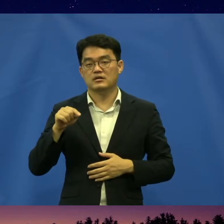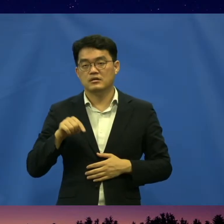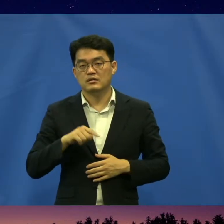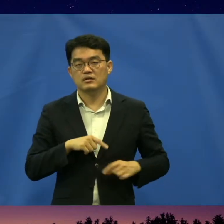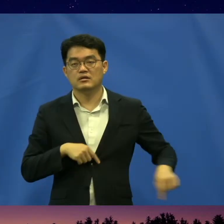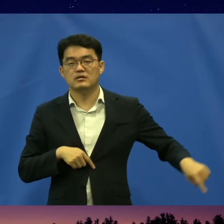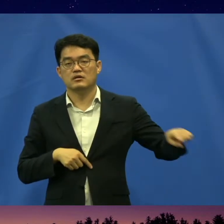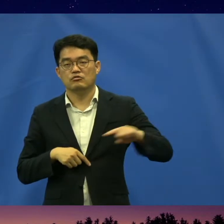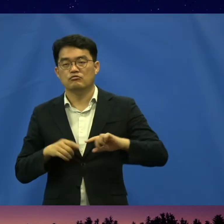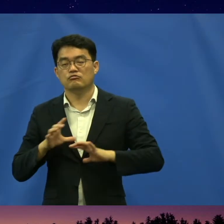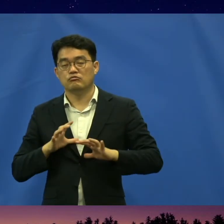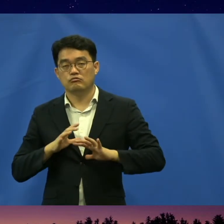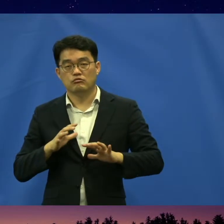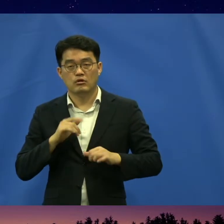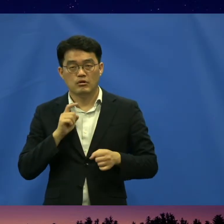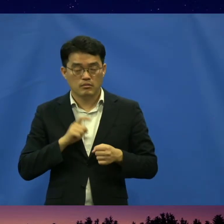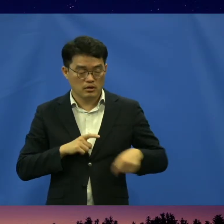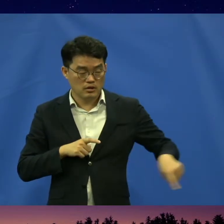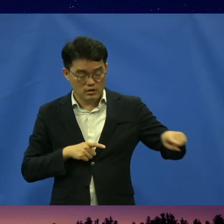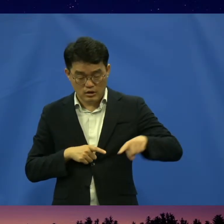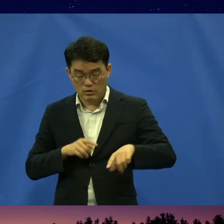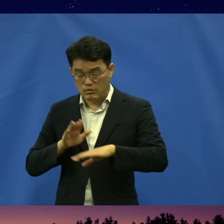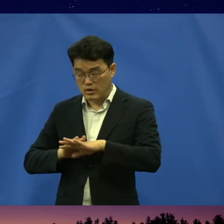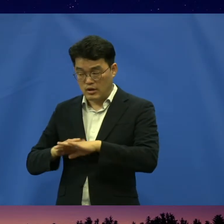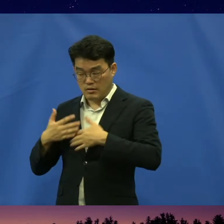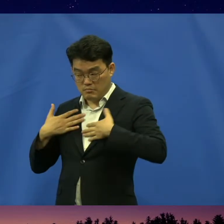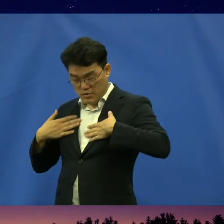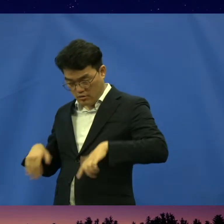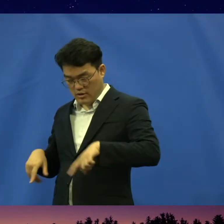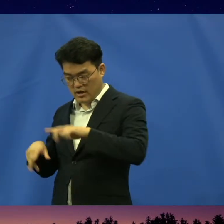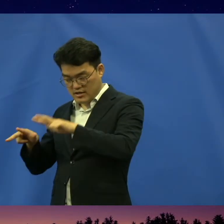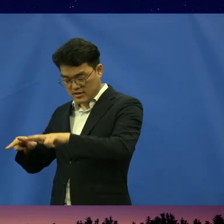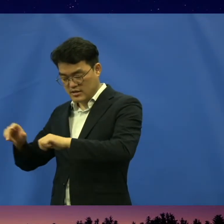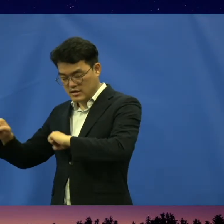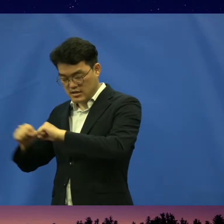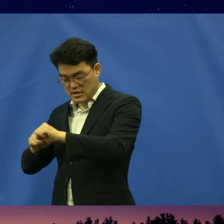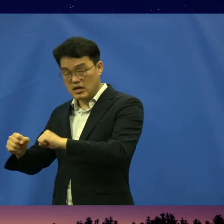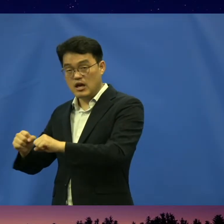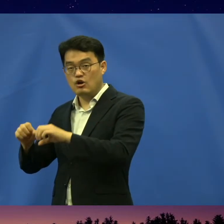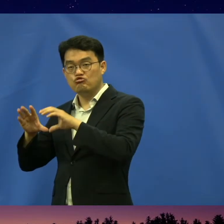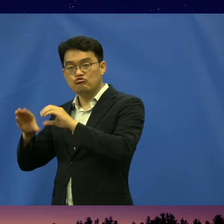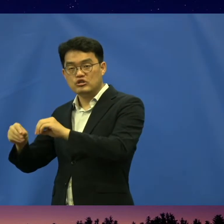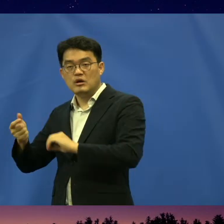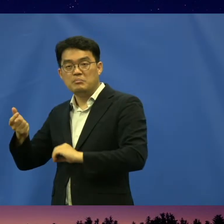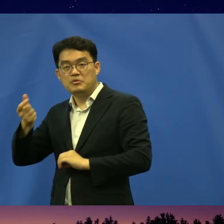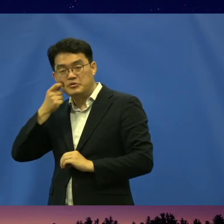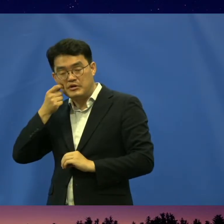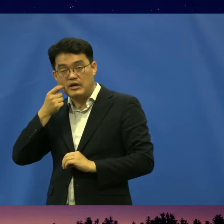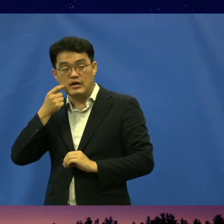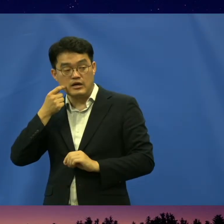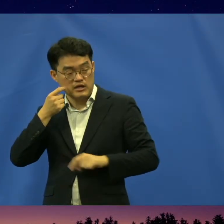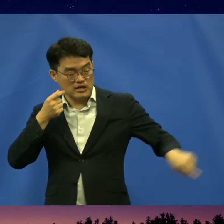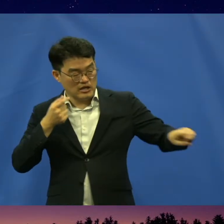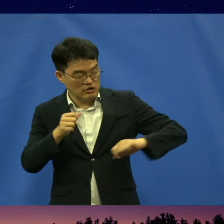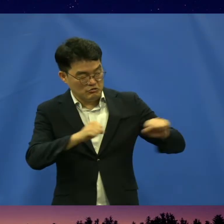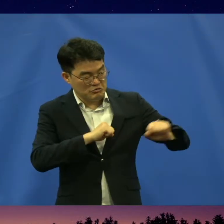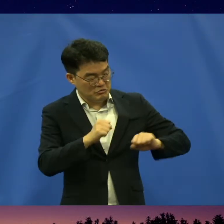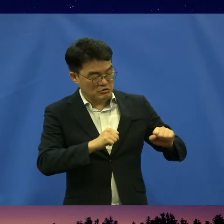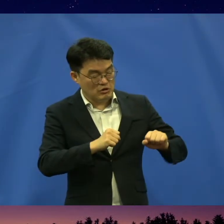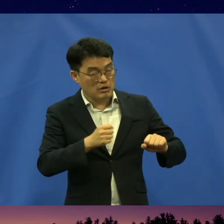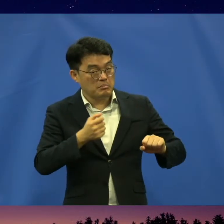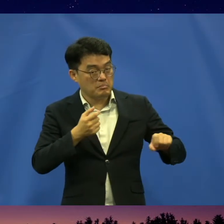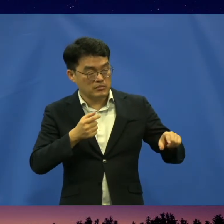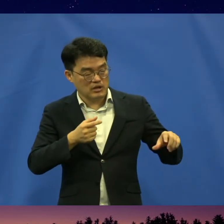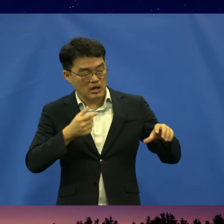그들의 손이 피곤하여 역사를 중지하고 이루지 못하리라 함이라. 이제 내 손을 힘있게 하옵소서 하였노라. 기도하는